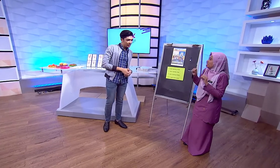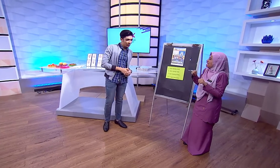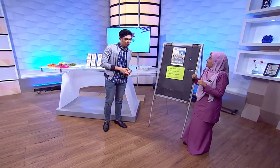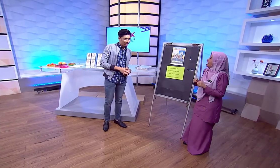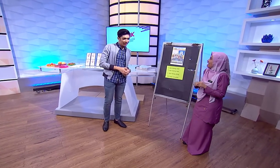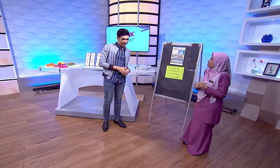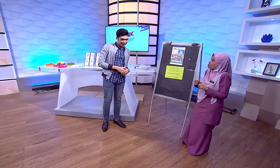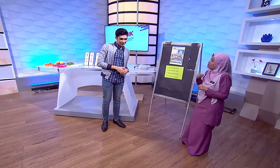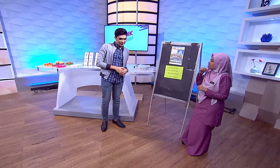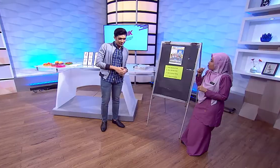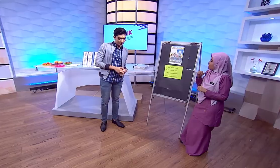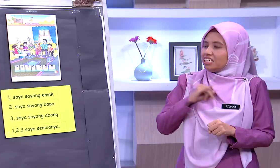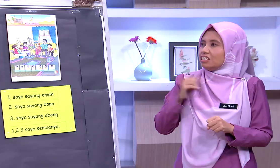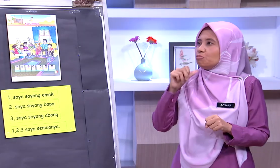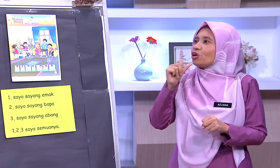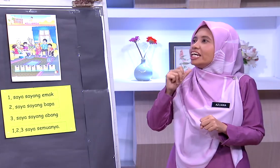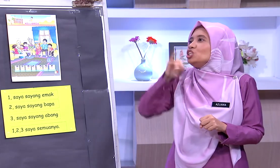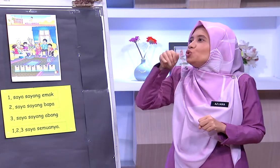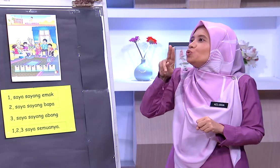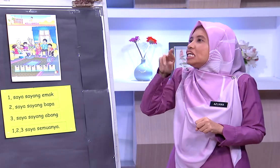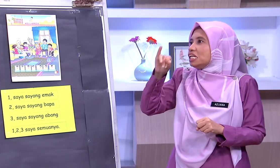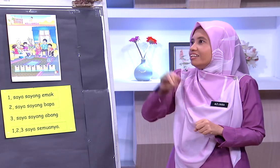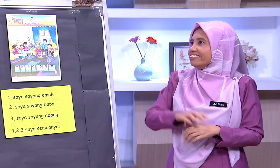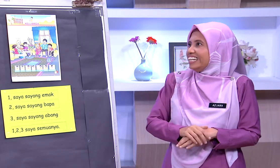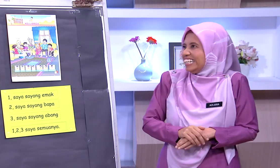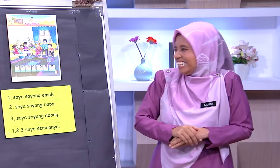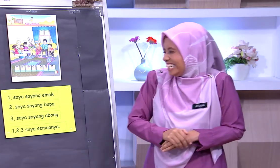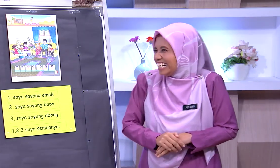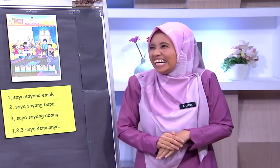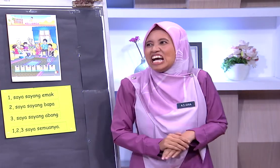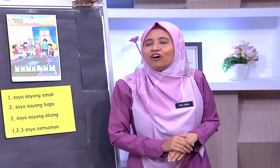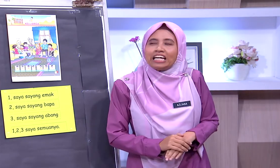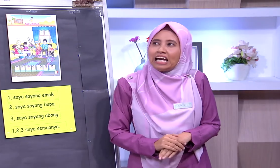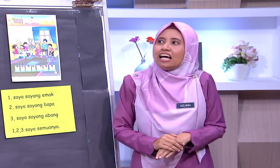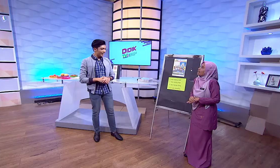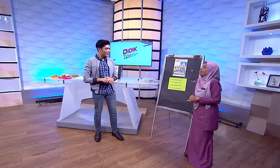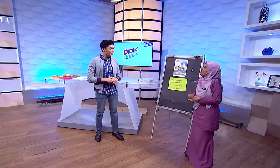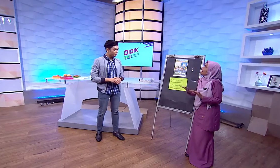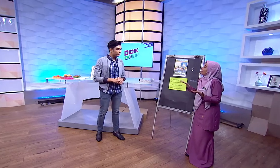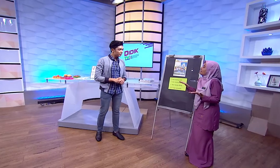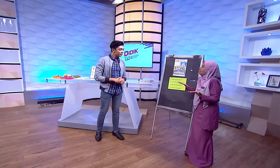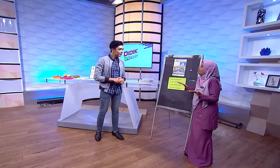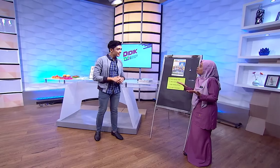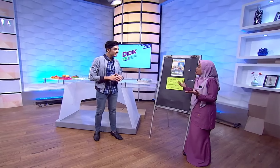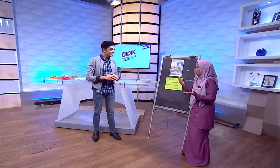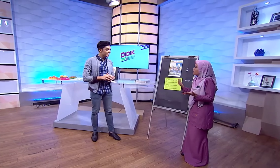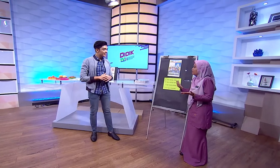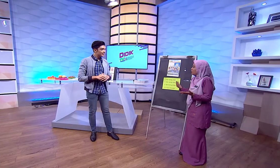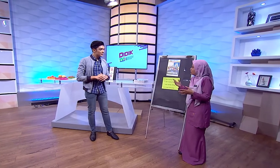inilah ngetik tapi saya buka injury Oh gitu ya oke oke boneka apa kalau